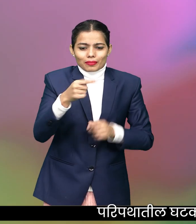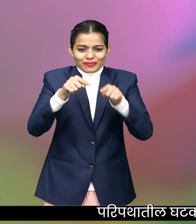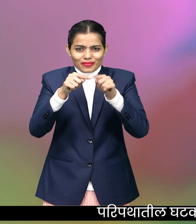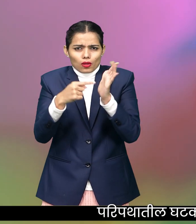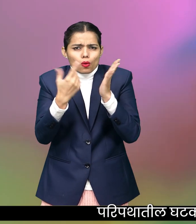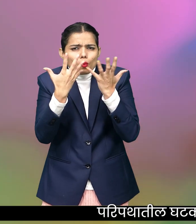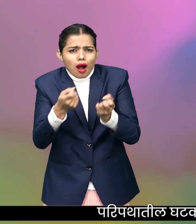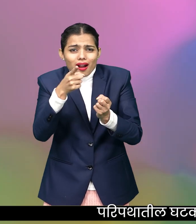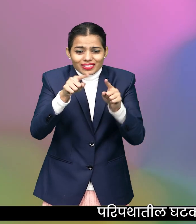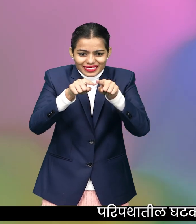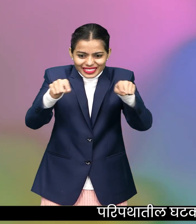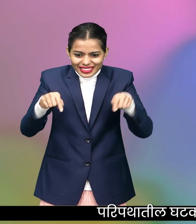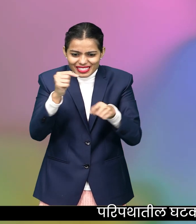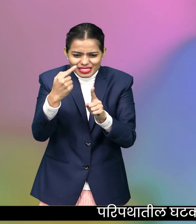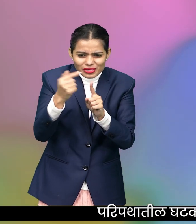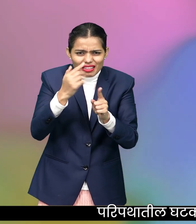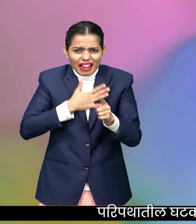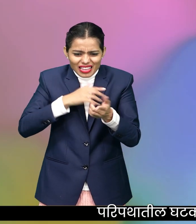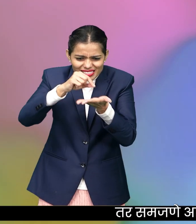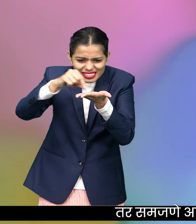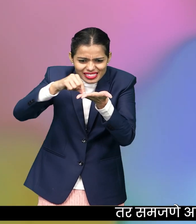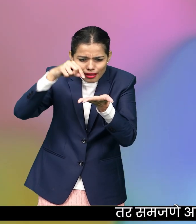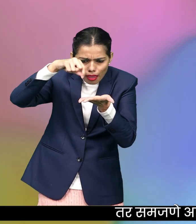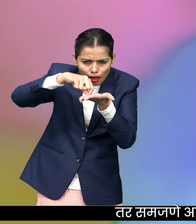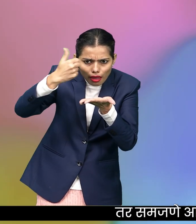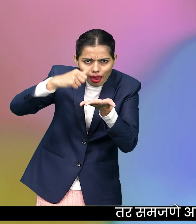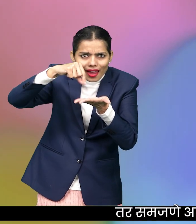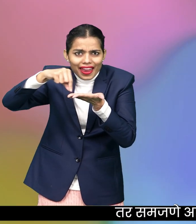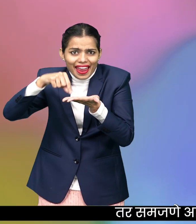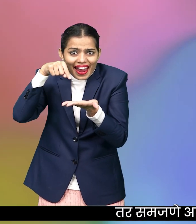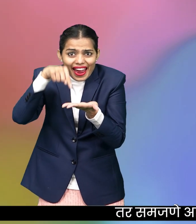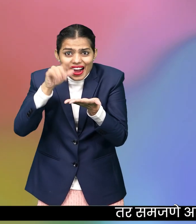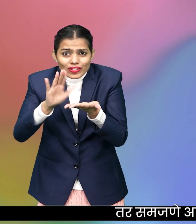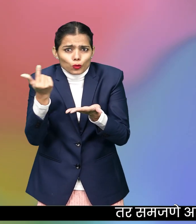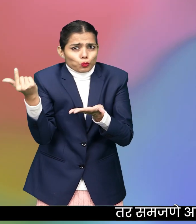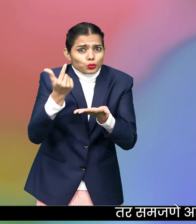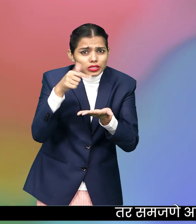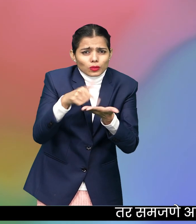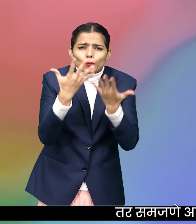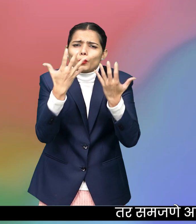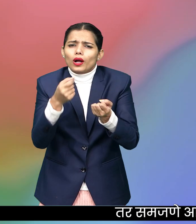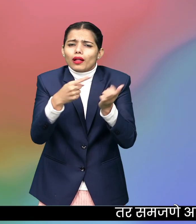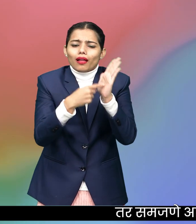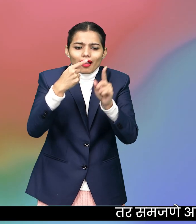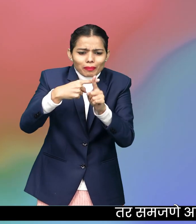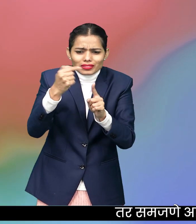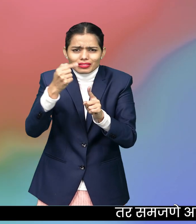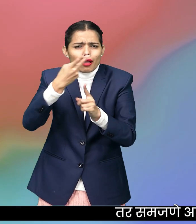परिपथातील घटकांना त्यांच्या चिन्हांद्वारे दर्शविले तर समजणे आणि रेखाटणे करणे सोपे होते.